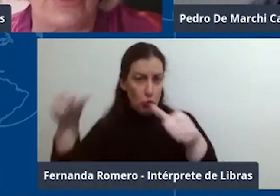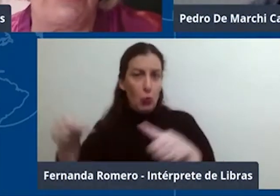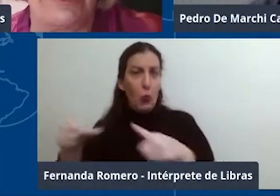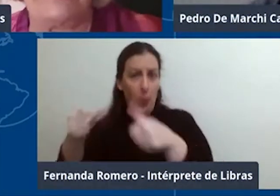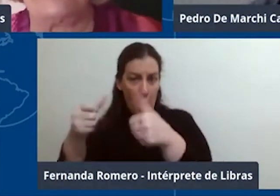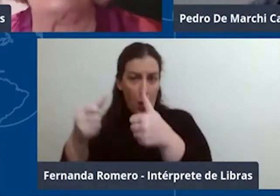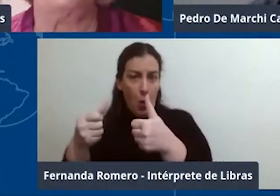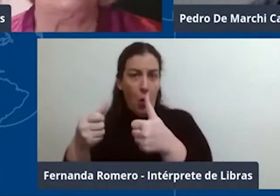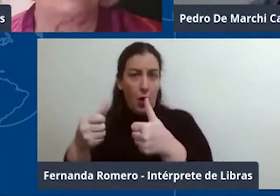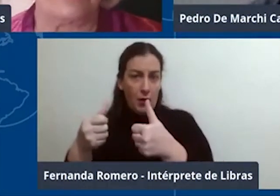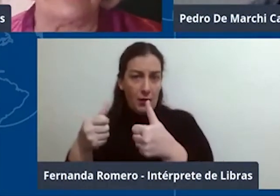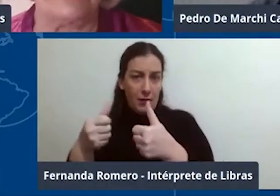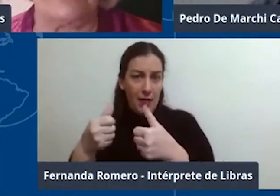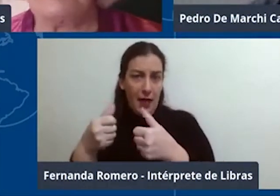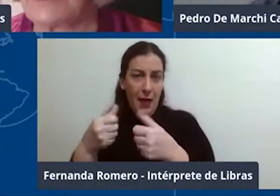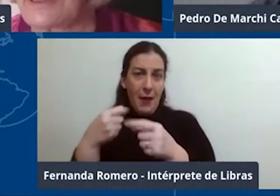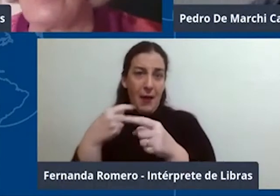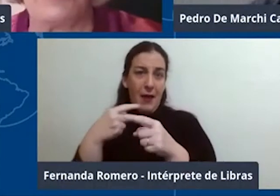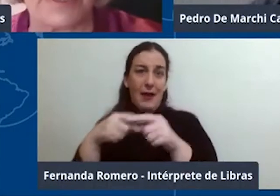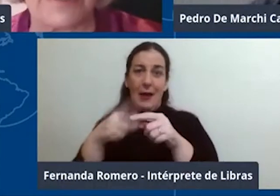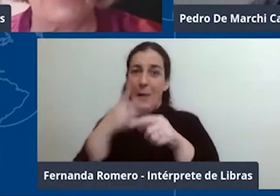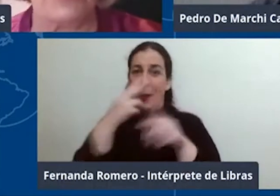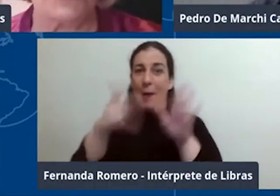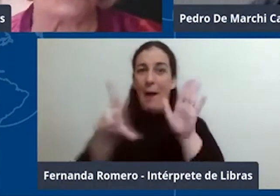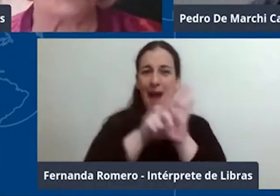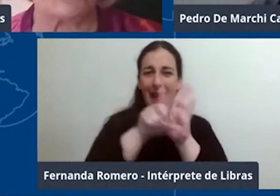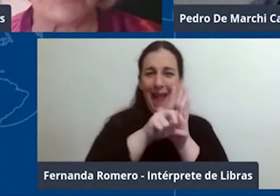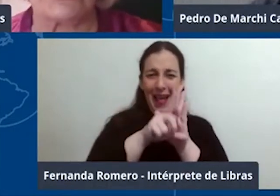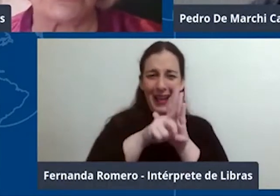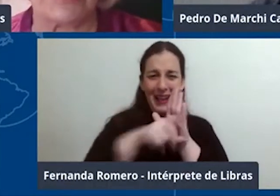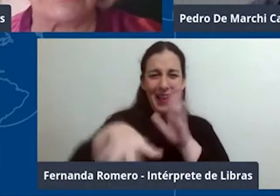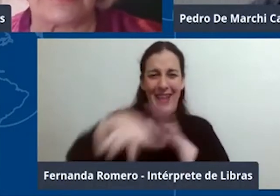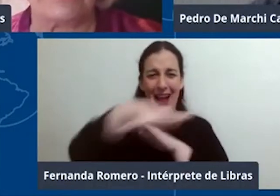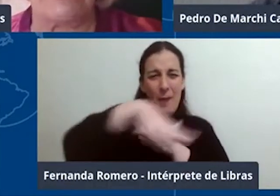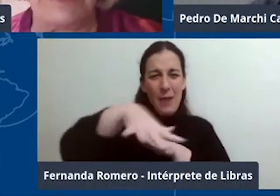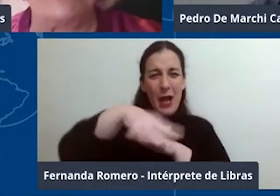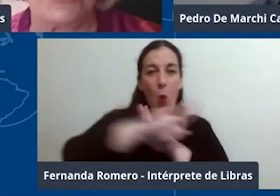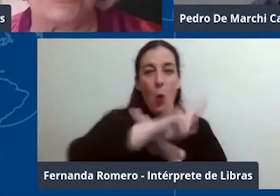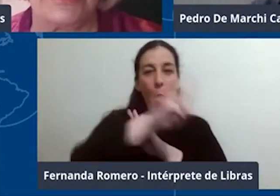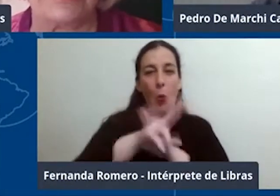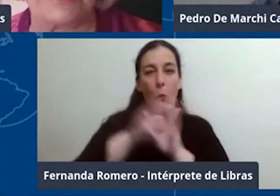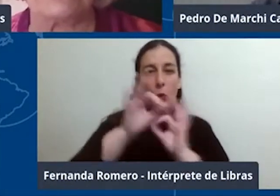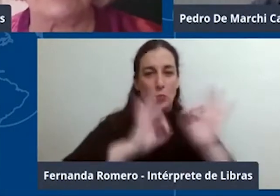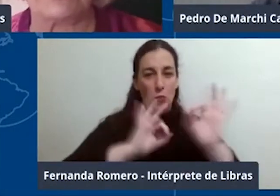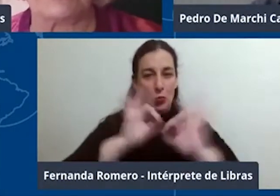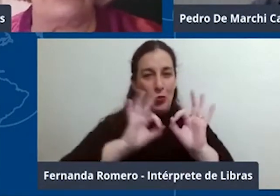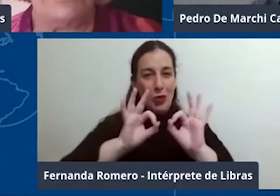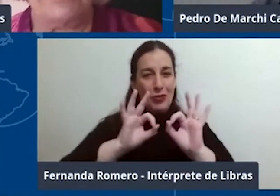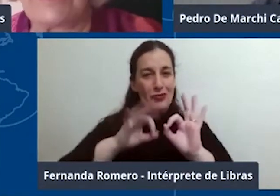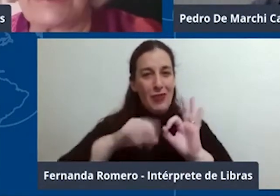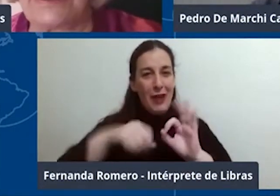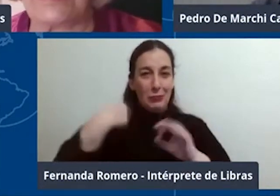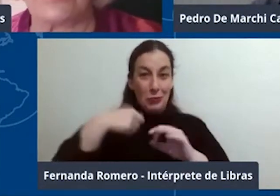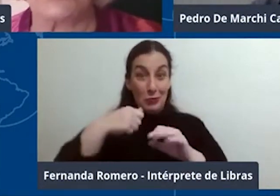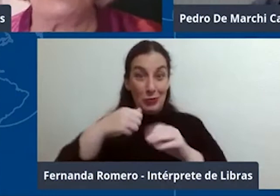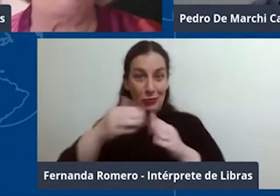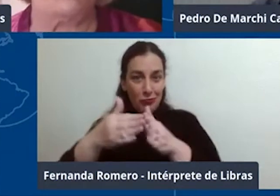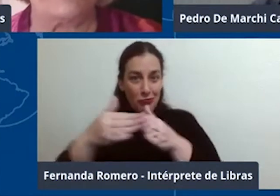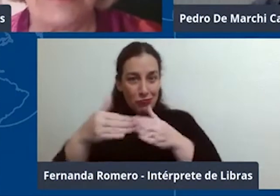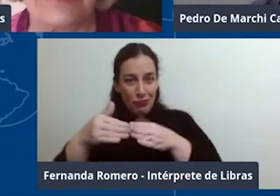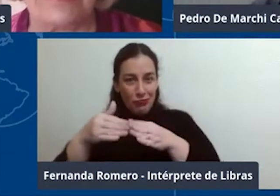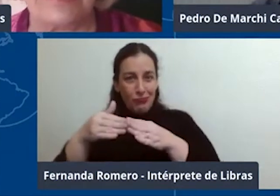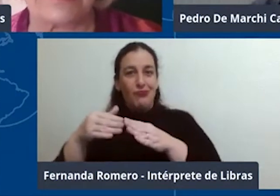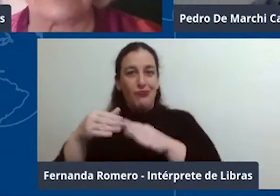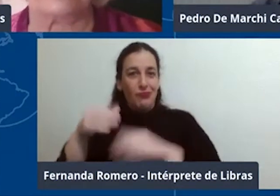melhor, como falei, a lei ambiental, por exemplo, os projetos que dependem de licença ambiental, facilitados por